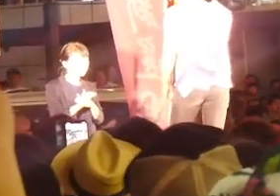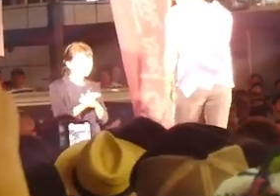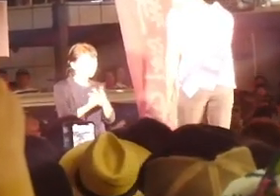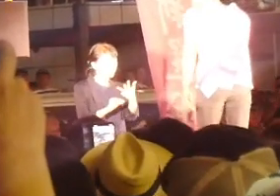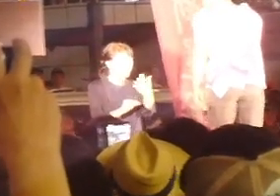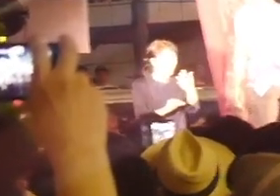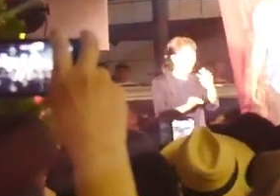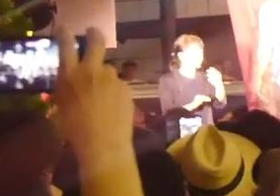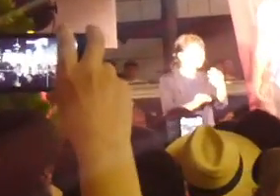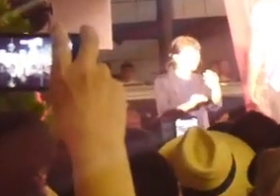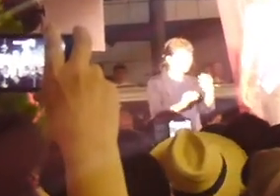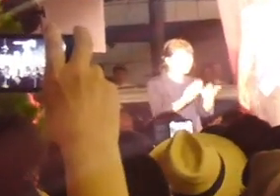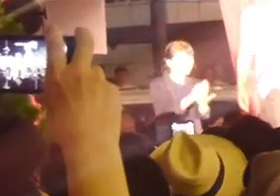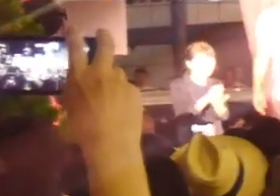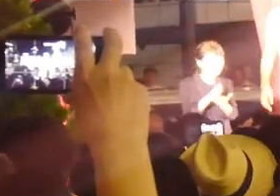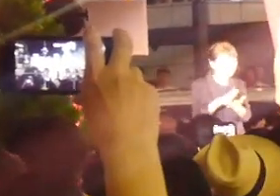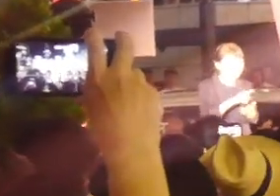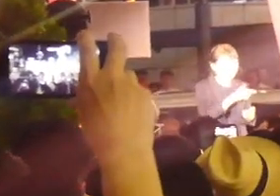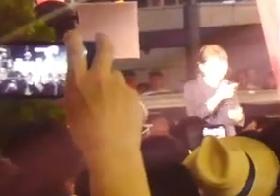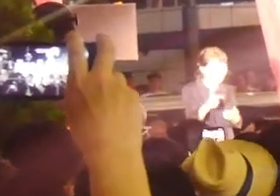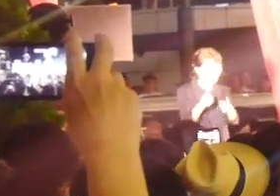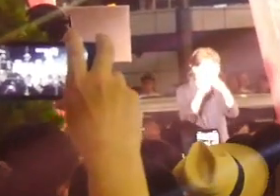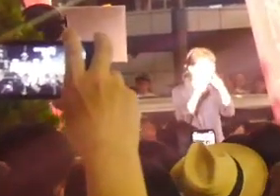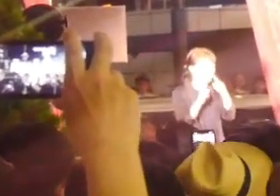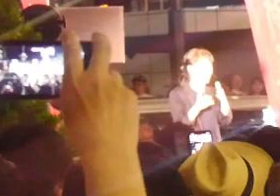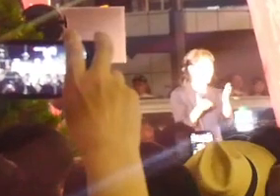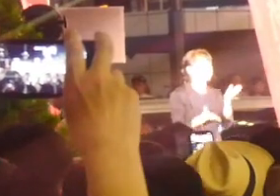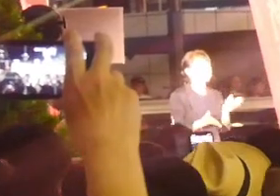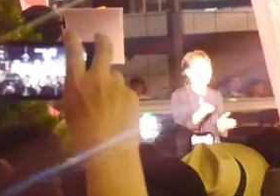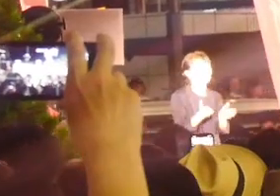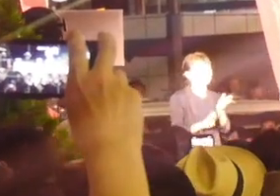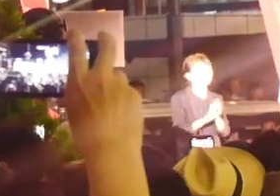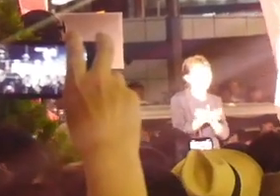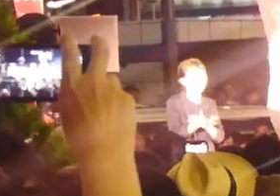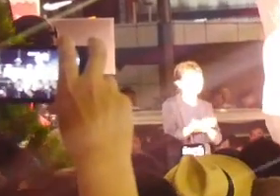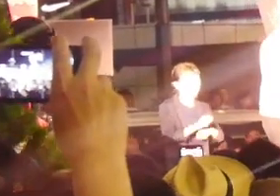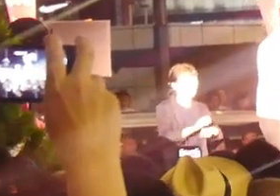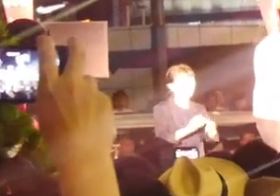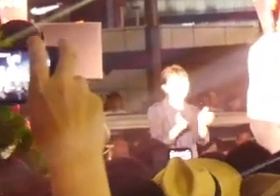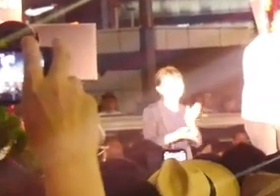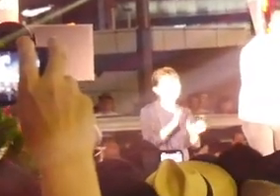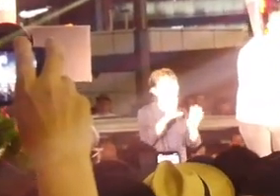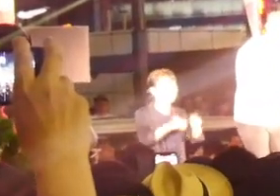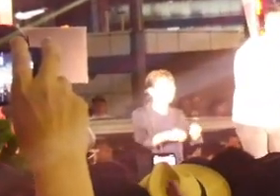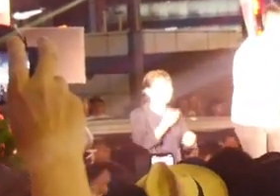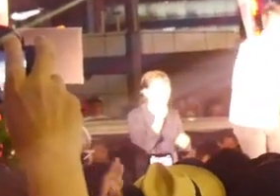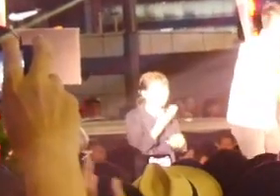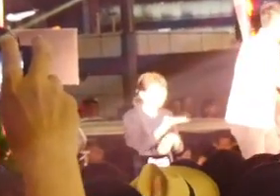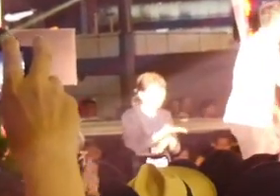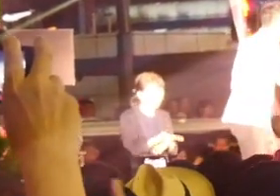大サービスがある。申し訳ないんですけど、この特別扱いやめてもいいですか。